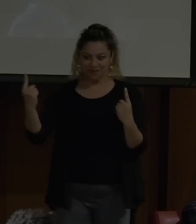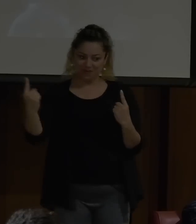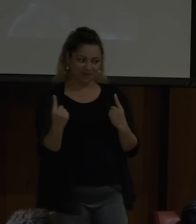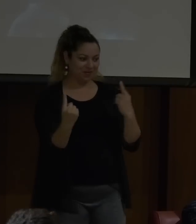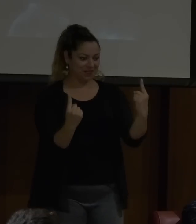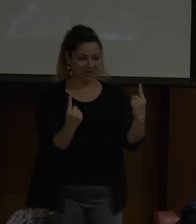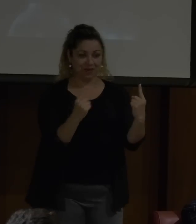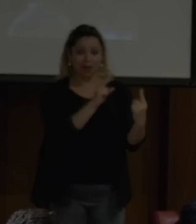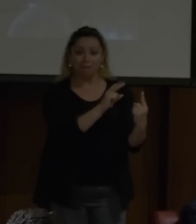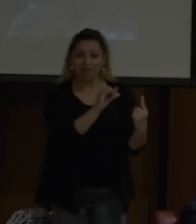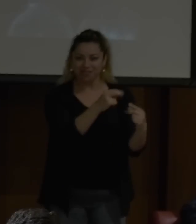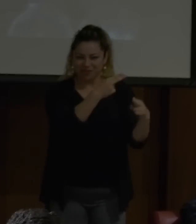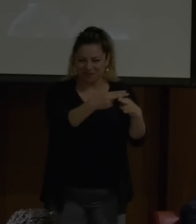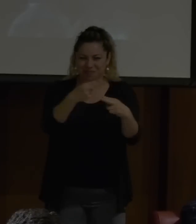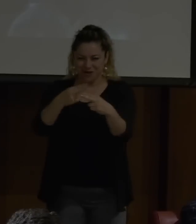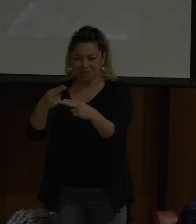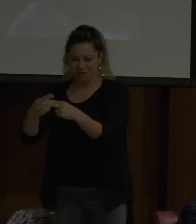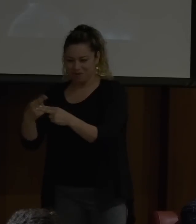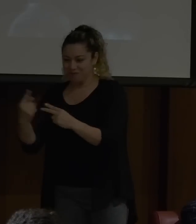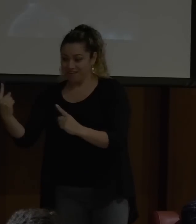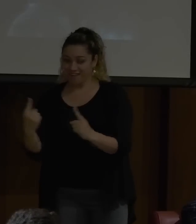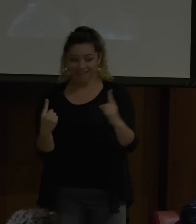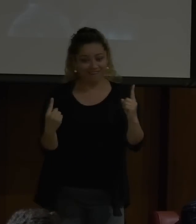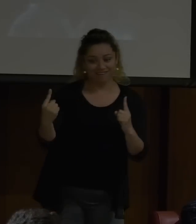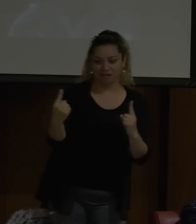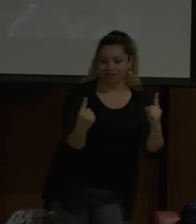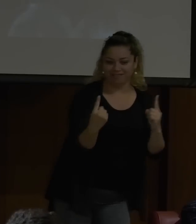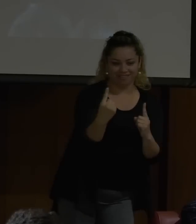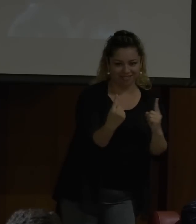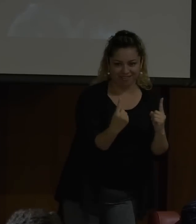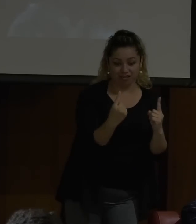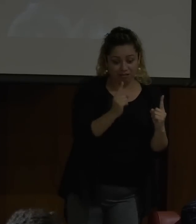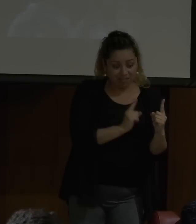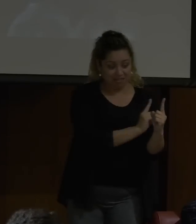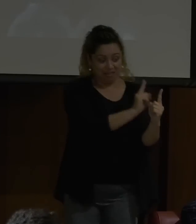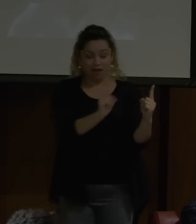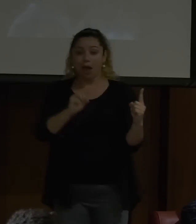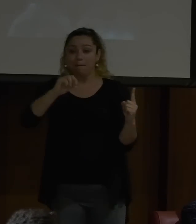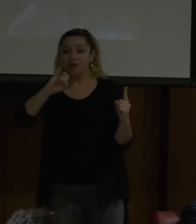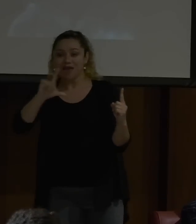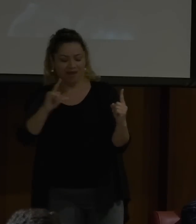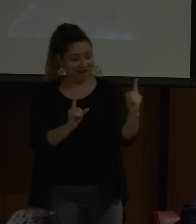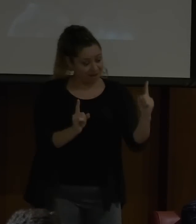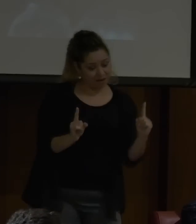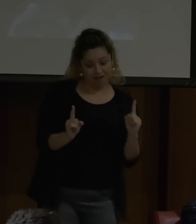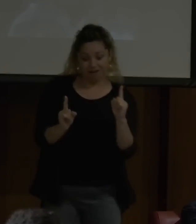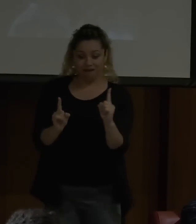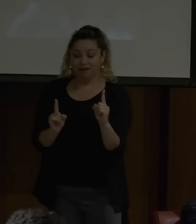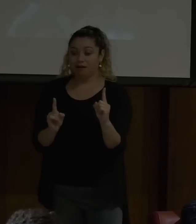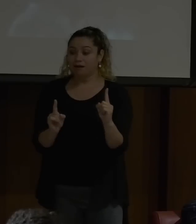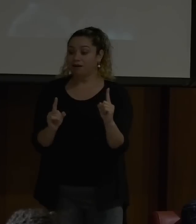Víctor y Clara, Mercedes. Toño Molina y Vicenta Miguel Araujo, donde Vanícida